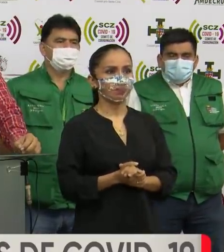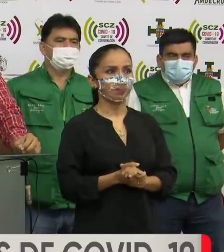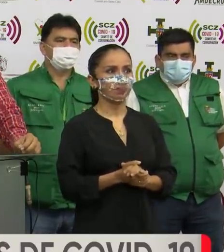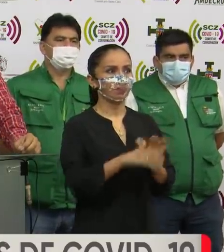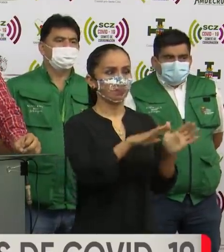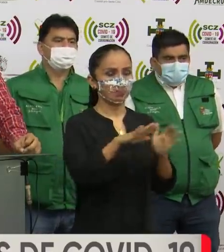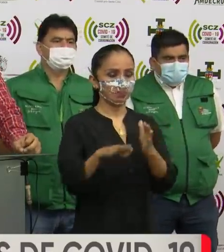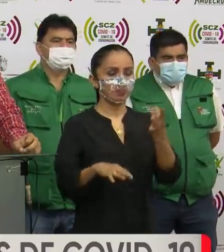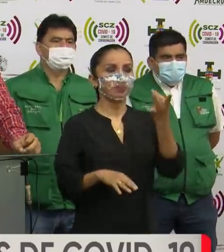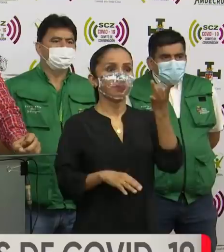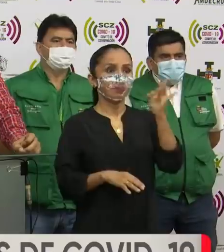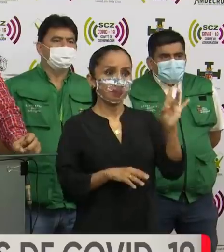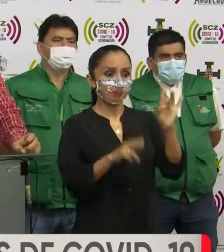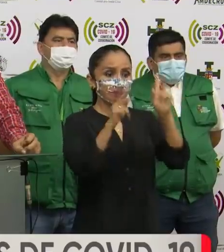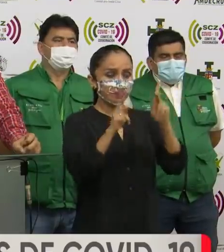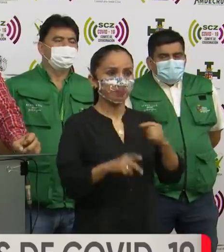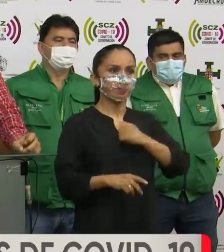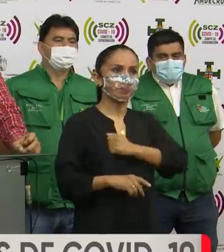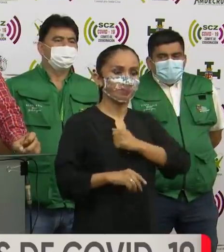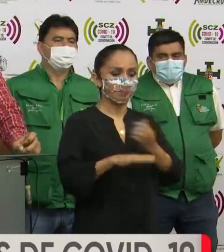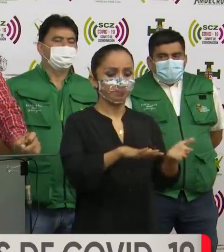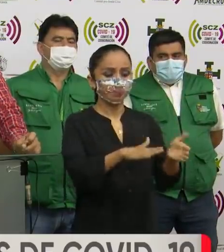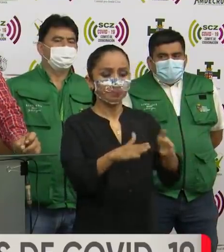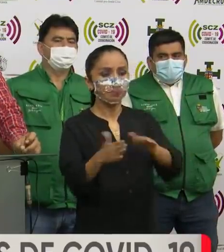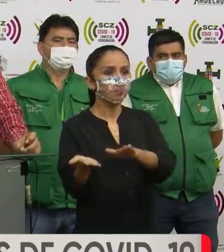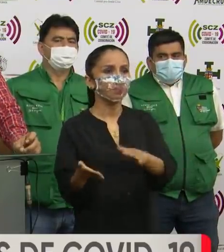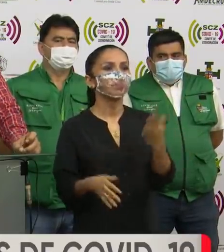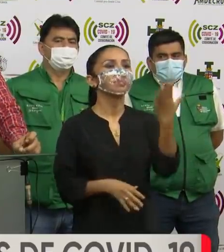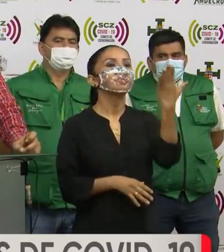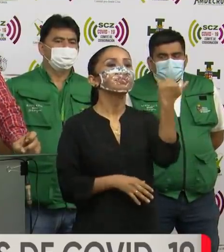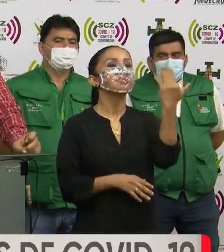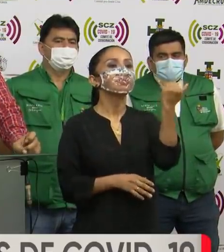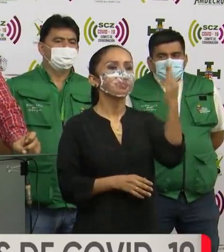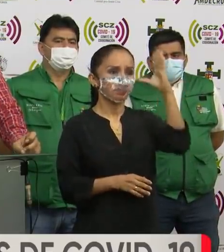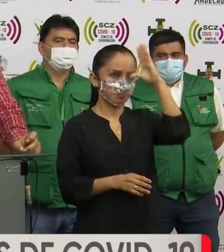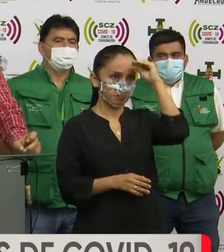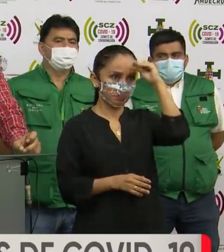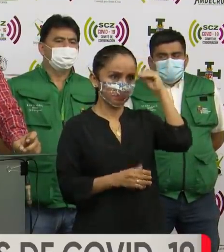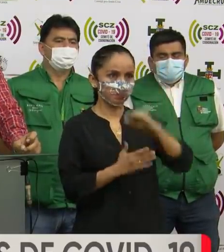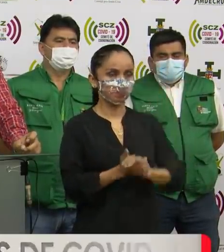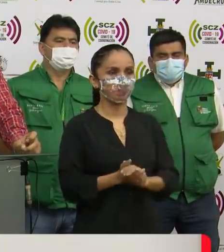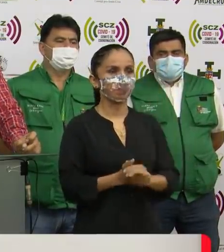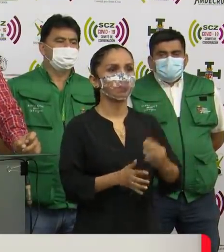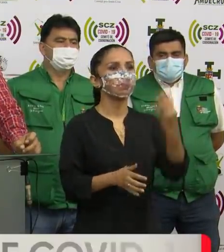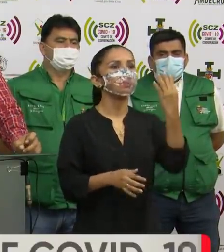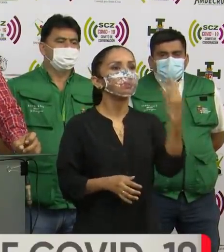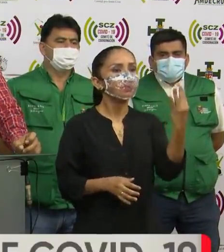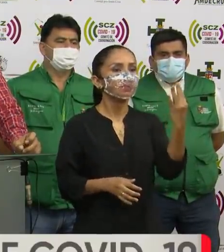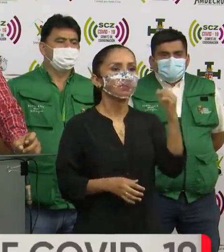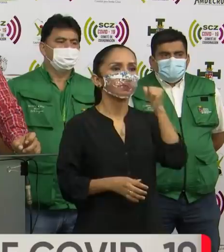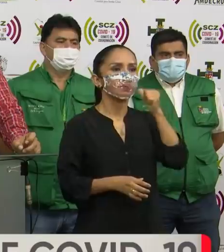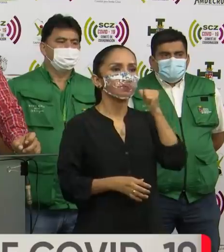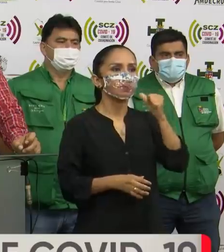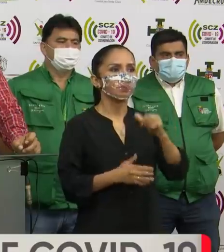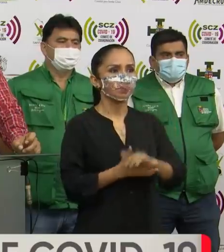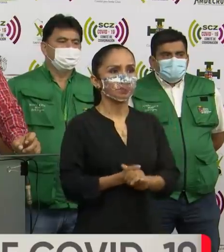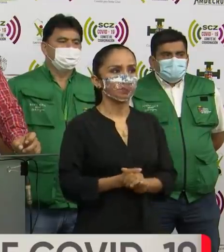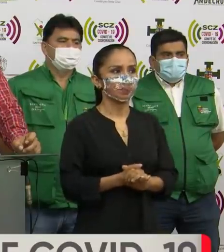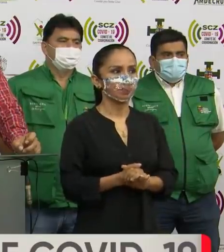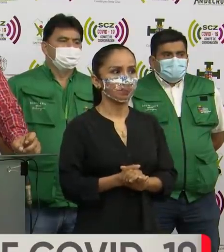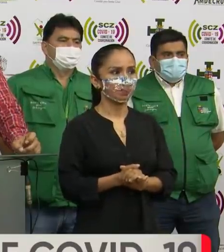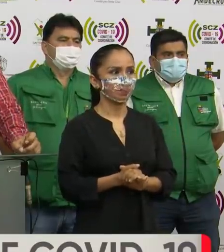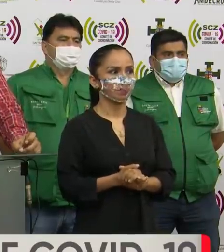19 casos que lamentablemente han perdido la vida, 15 son varones y 4 mujeres. De